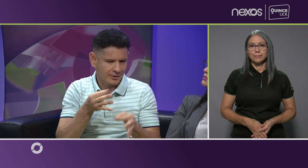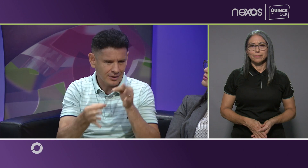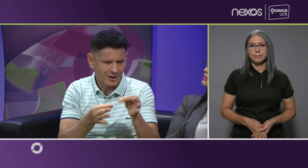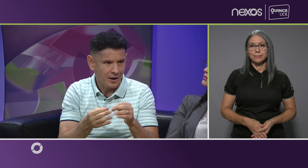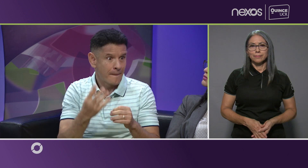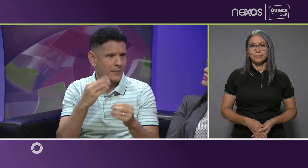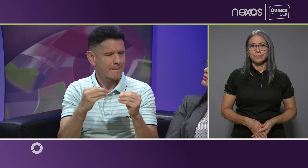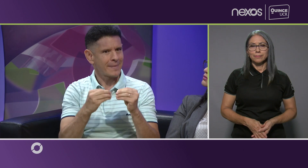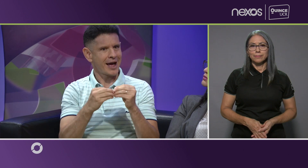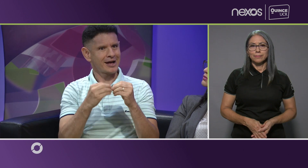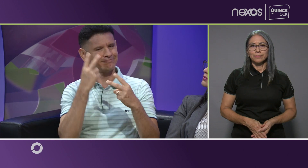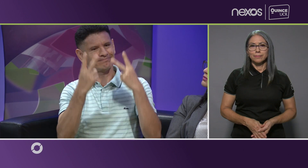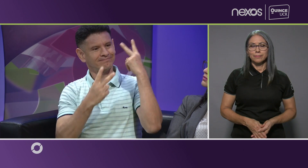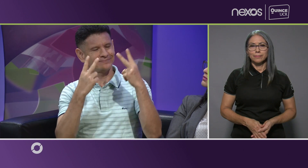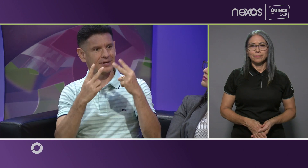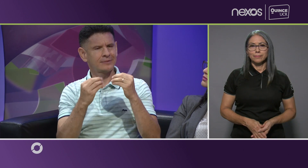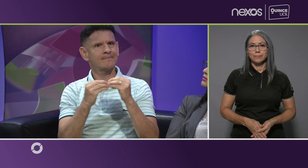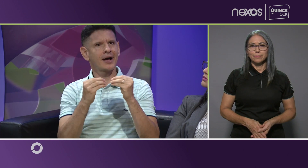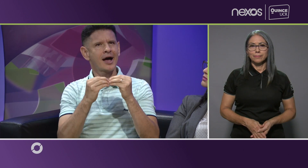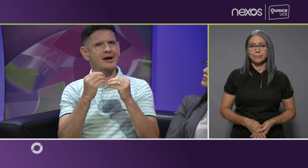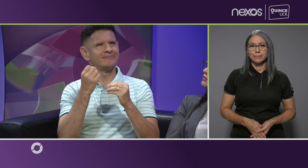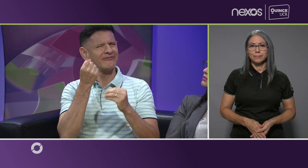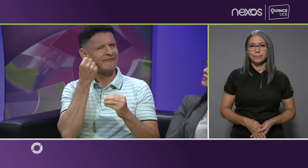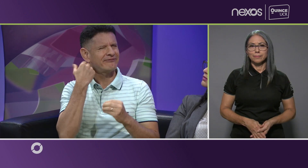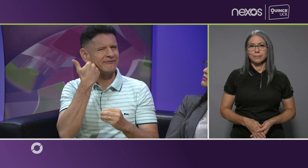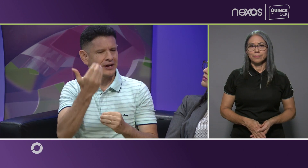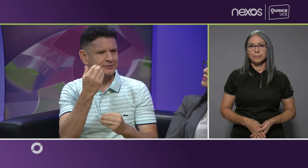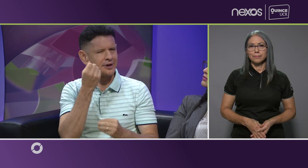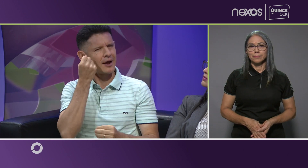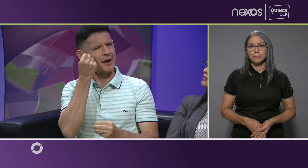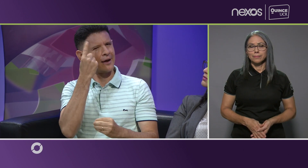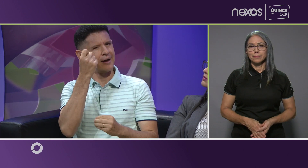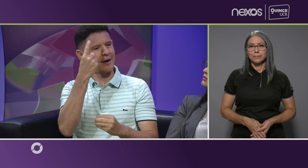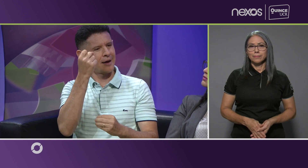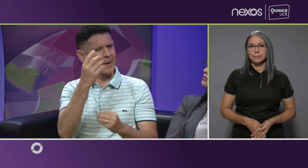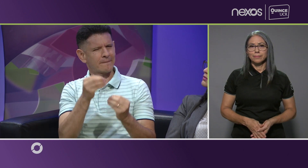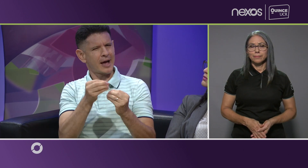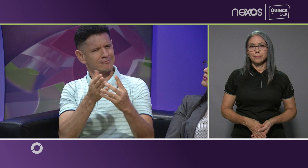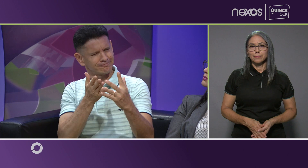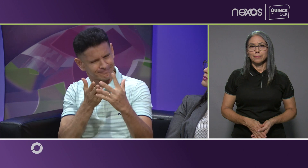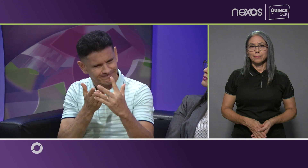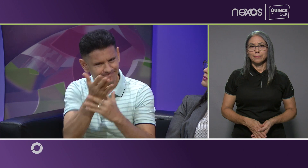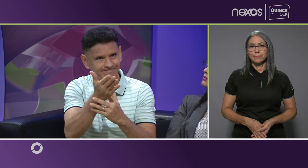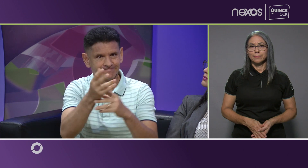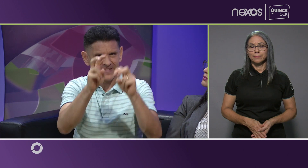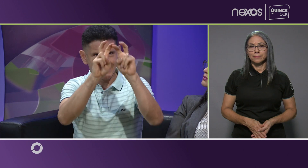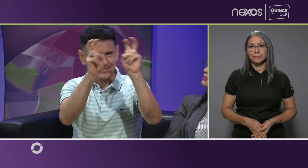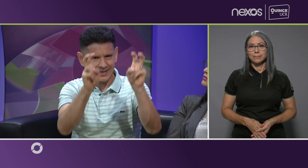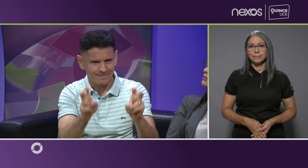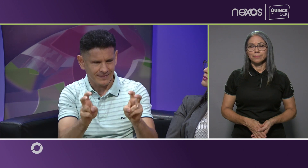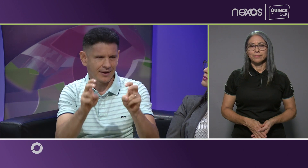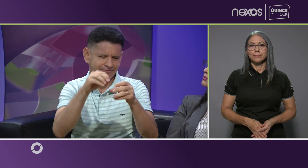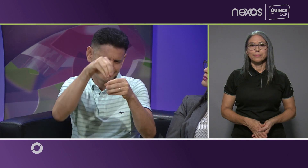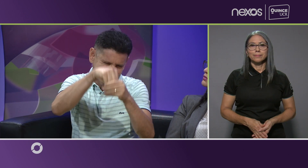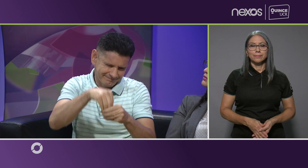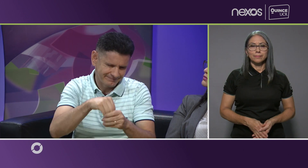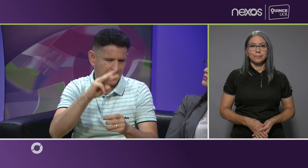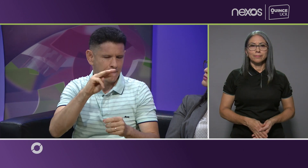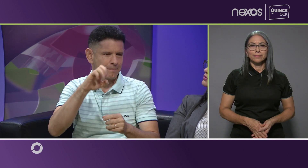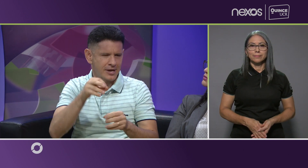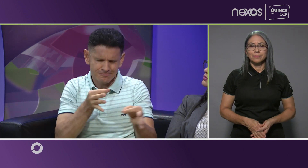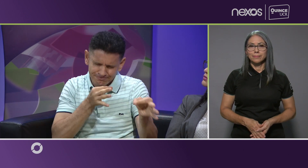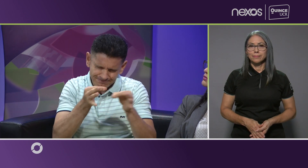estas personas sordas. Es muchísimo más visual, es más fácil el proceso de comprensión, de